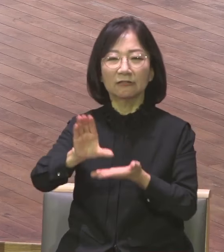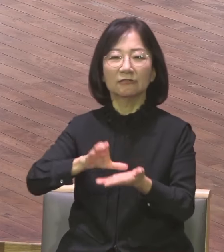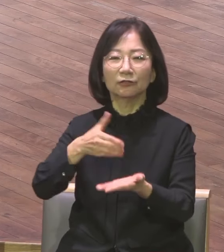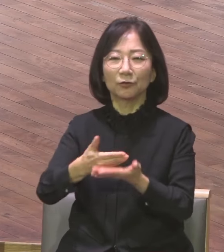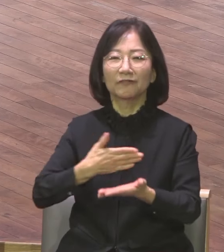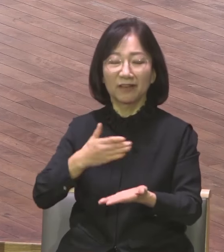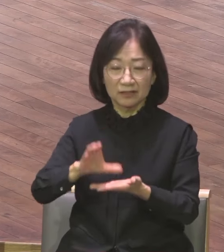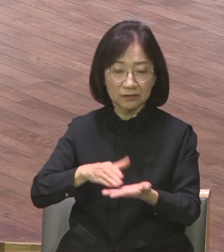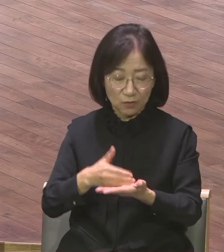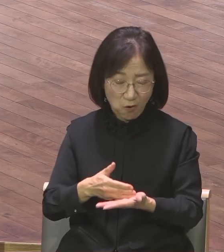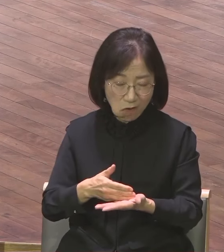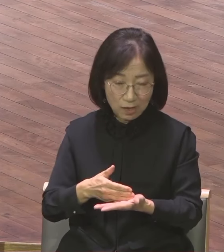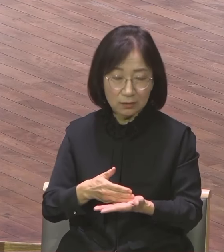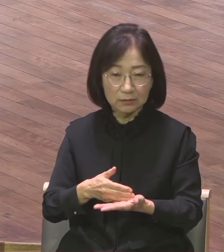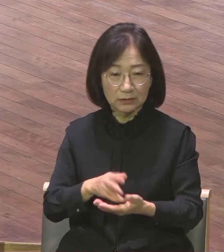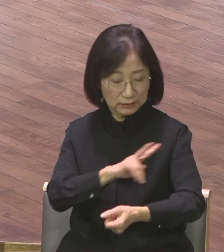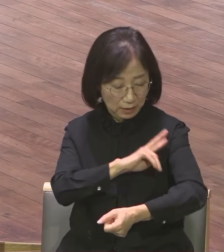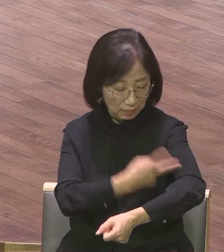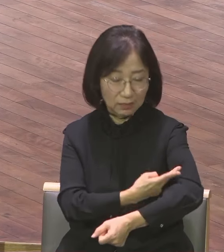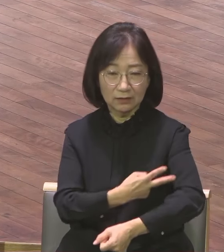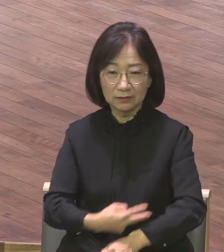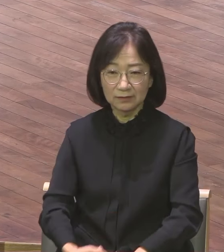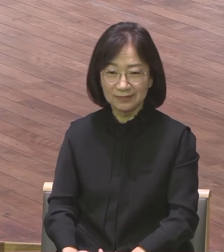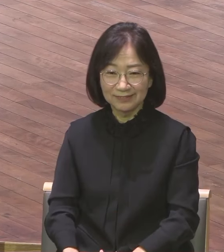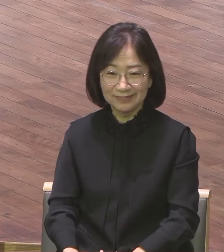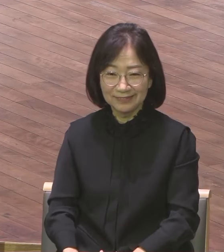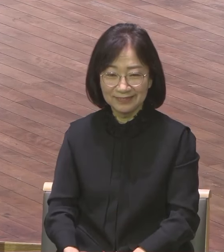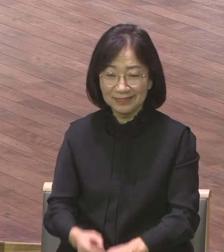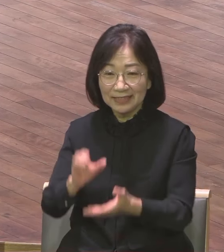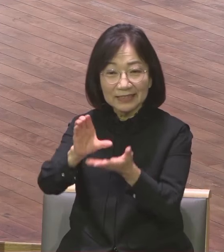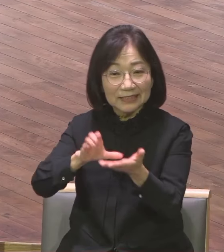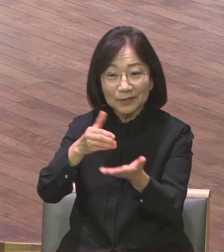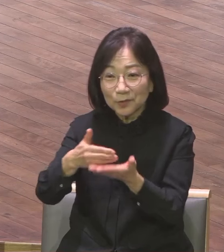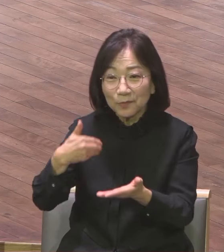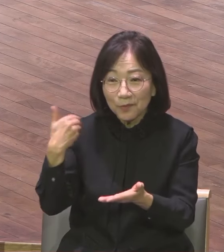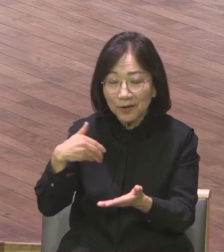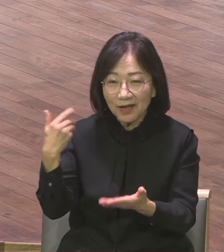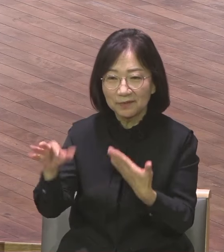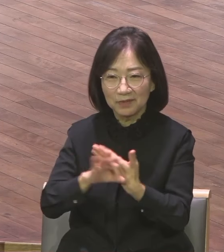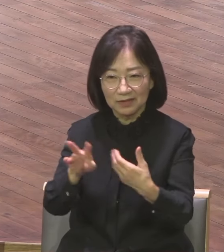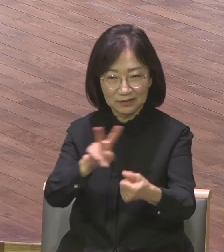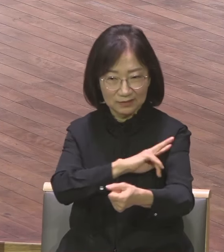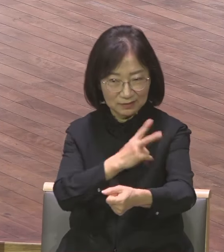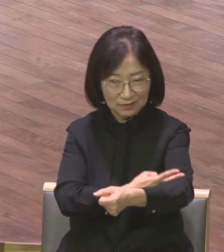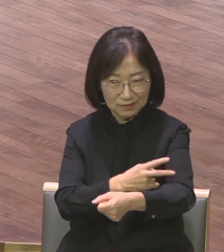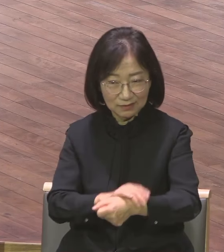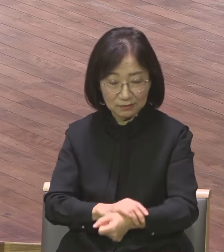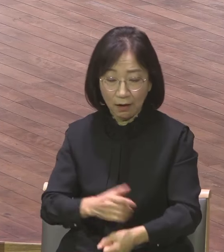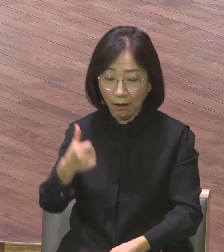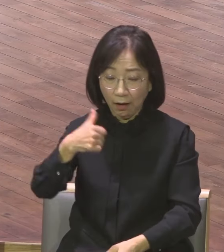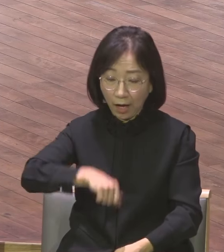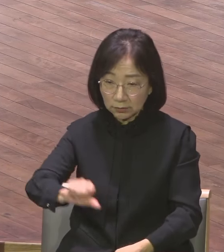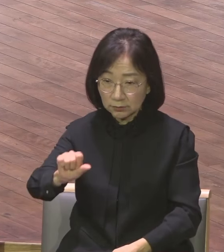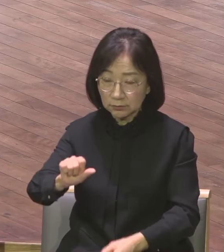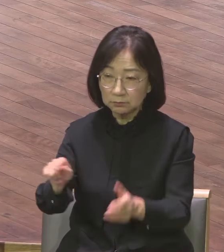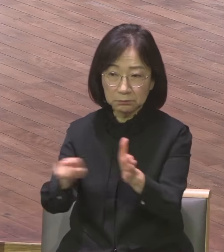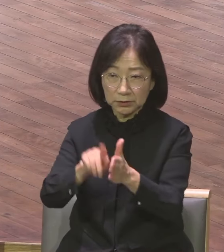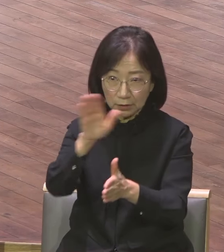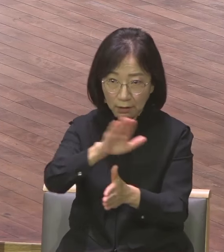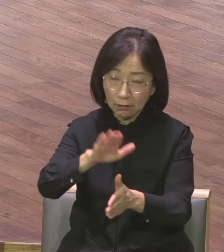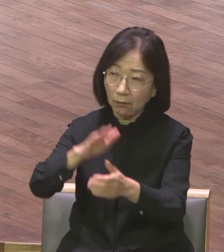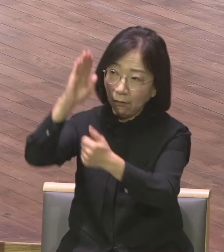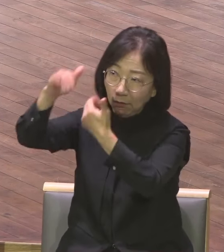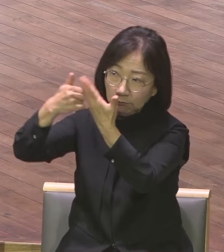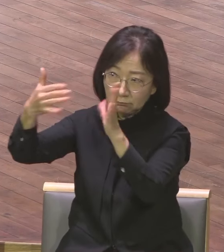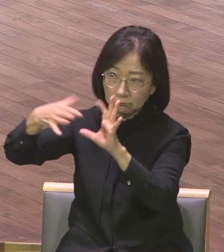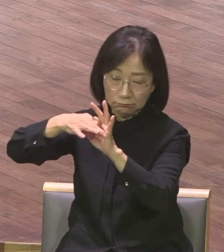그리스도가 없어. 그러니 그리스도가 없으면 뭐요? 아들을 인정 안 하기 때문에 아버지가 없어. 지가 아버지야.